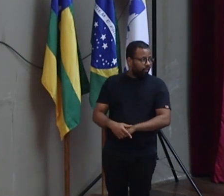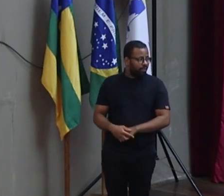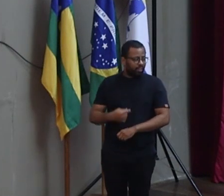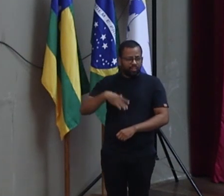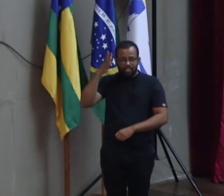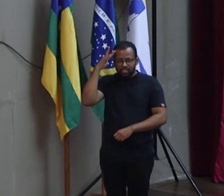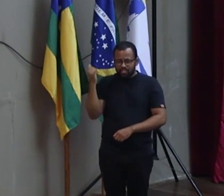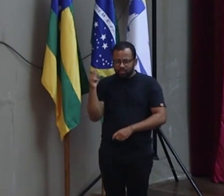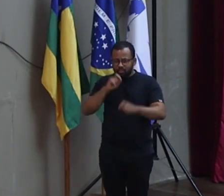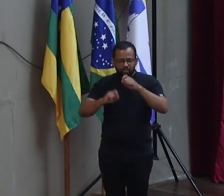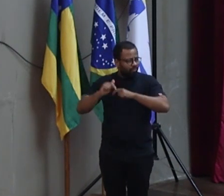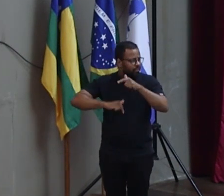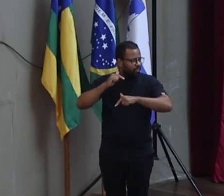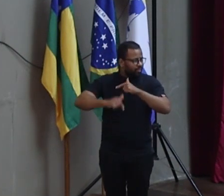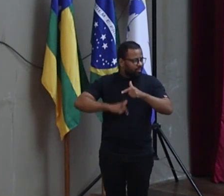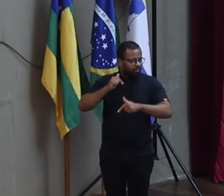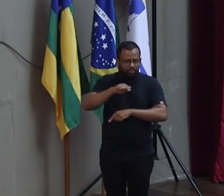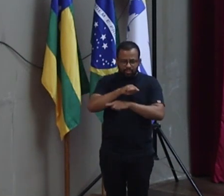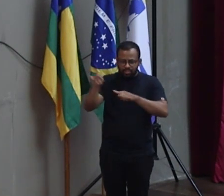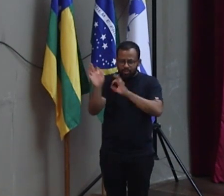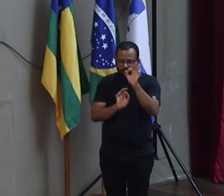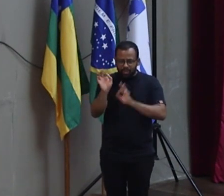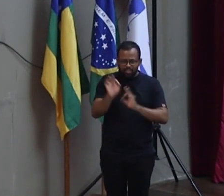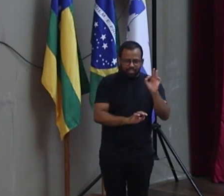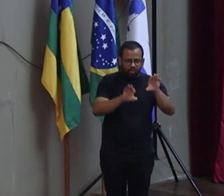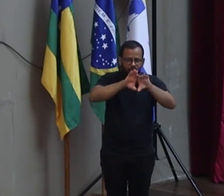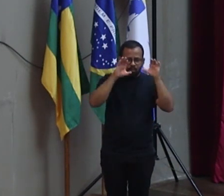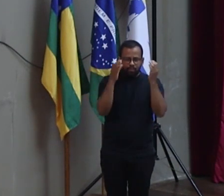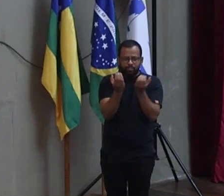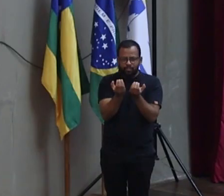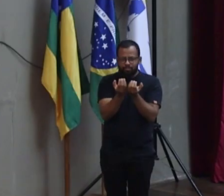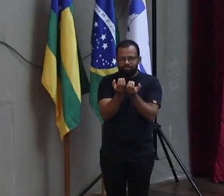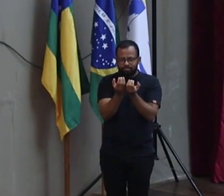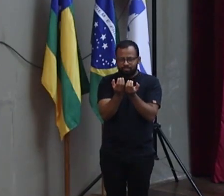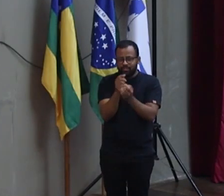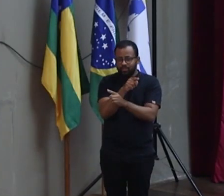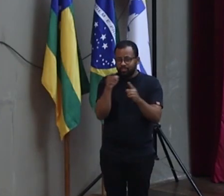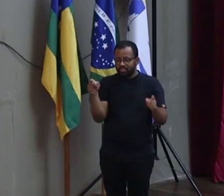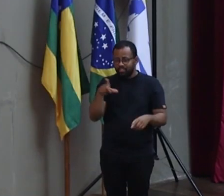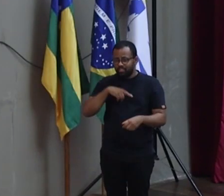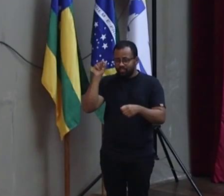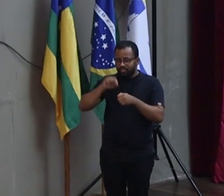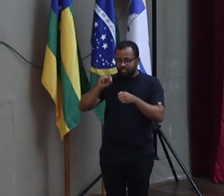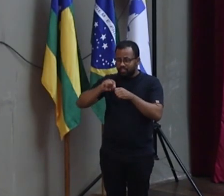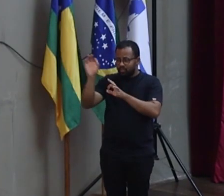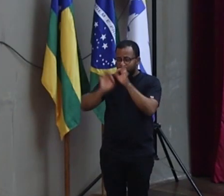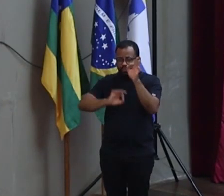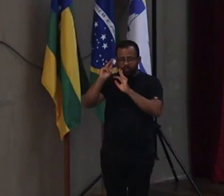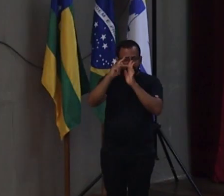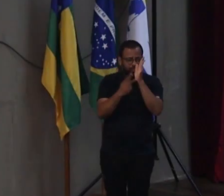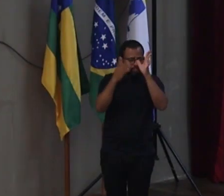Eu sei muito bem o trabalho que dá organizar um evento desse porte. Vocês fizeram um